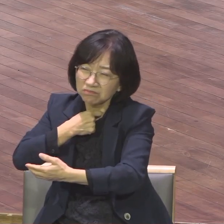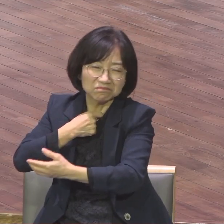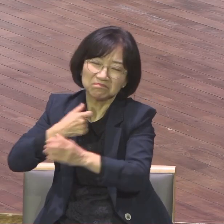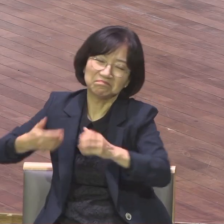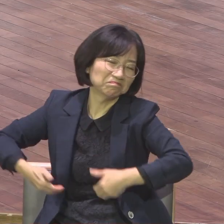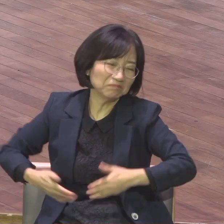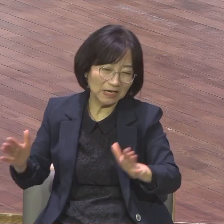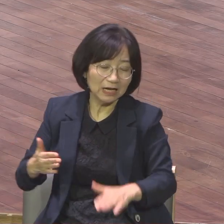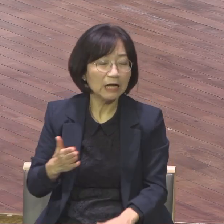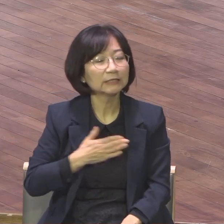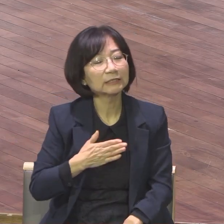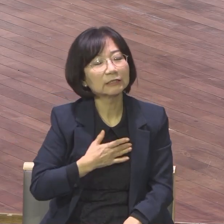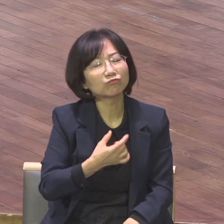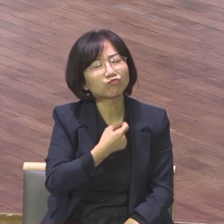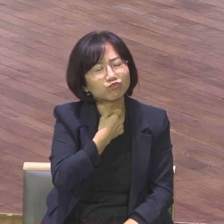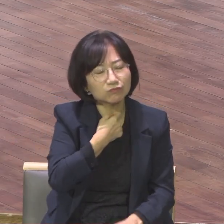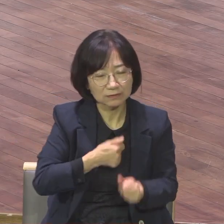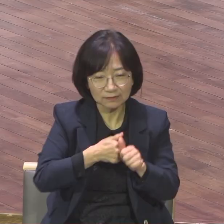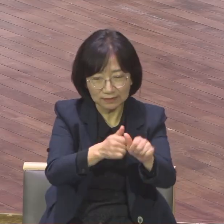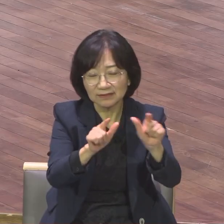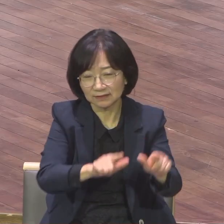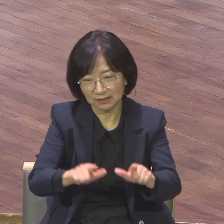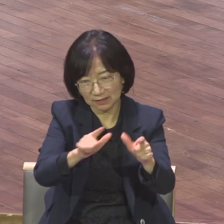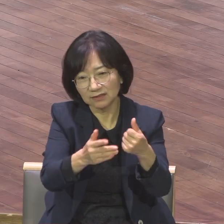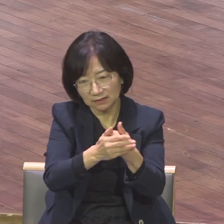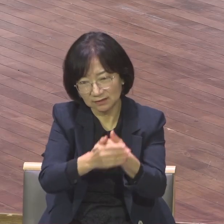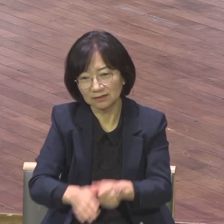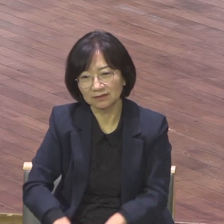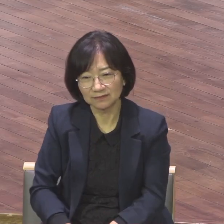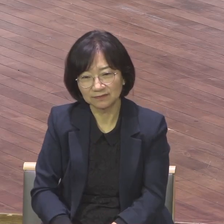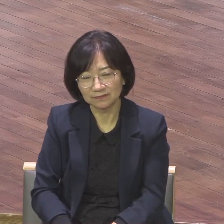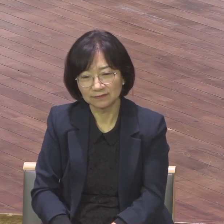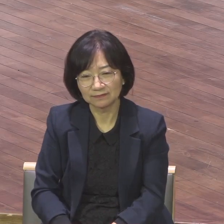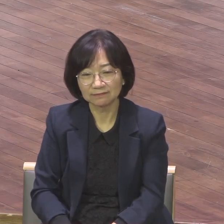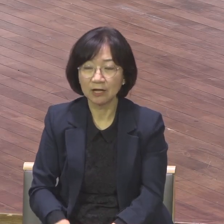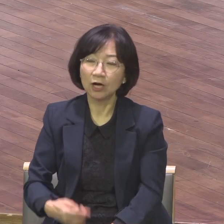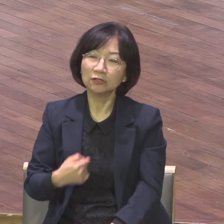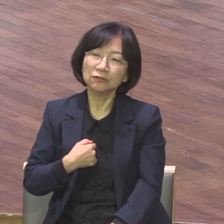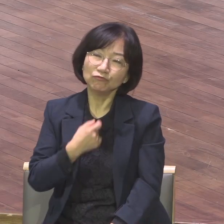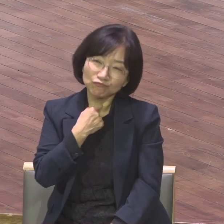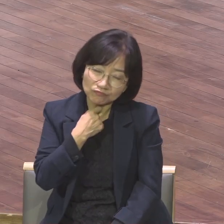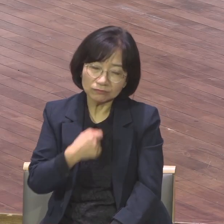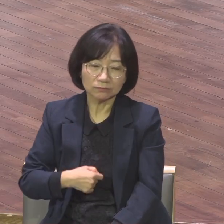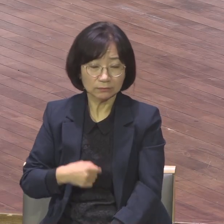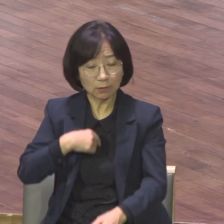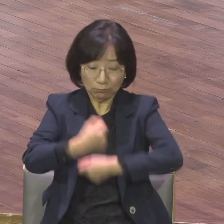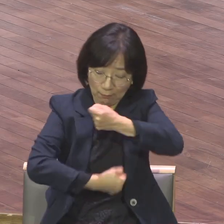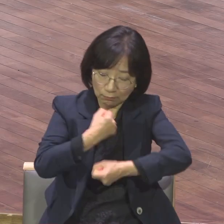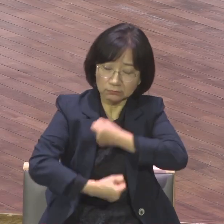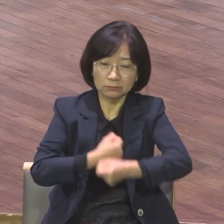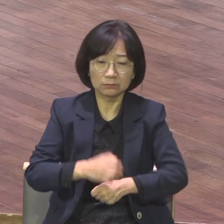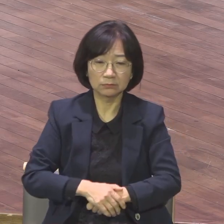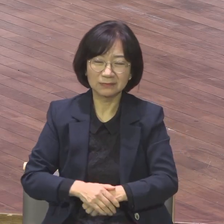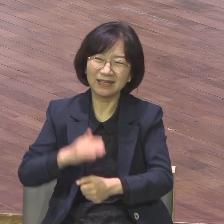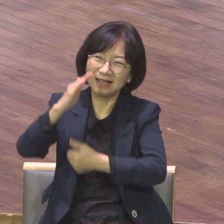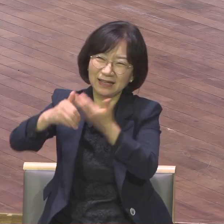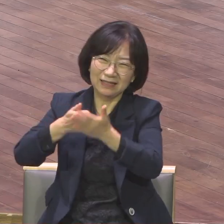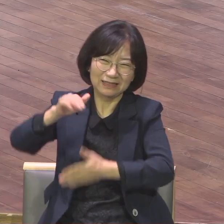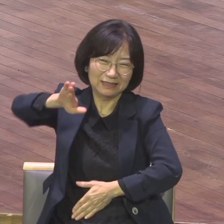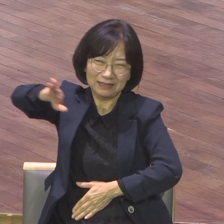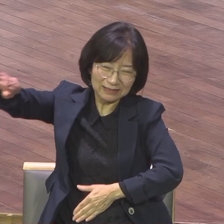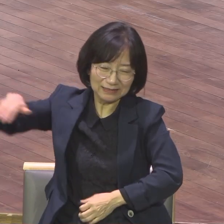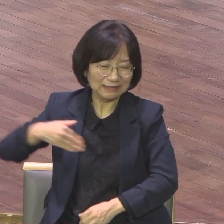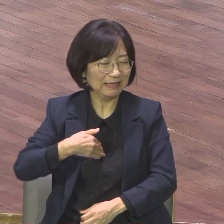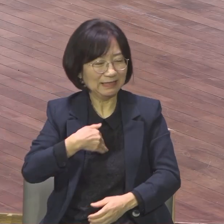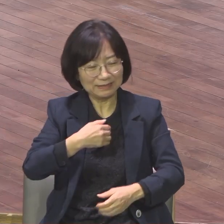자기 소견대로 행했기 때문이라는 것입니다. 지 기분대로, 지 감정대로 행동한 결과다